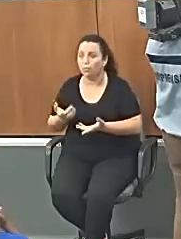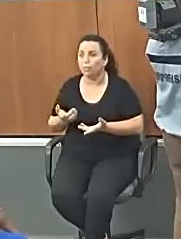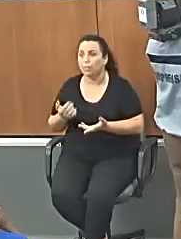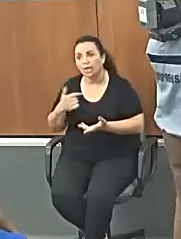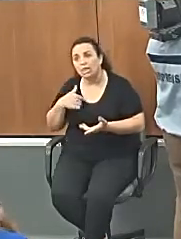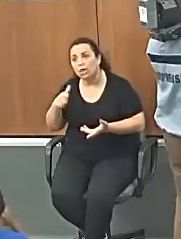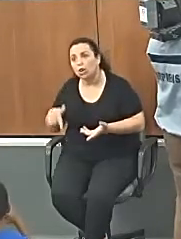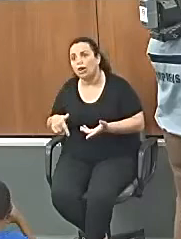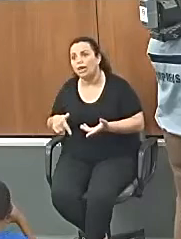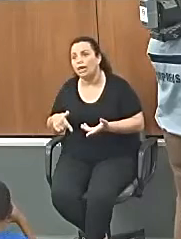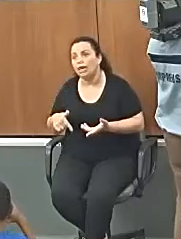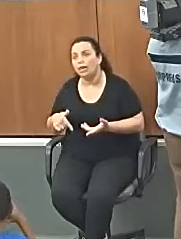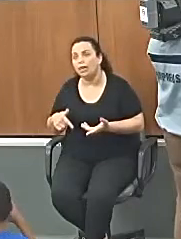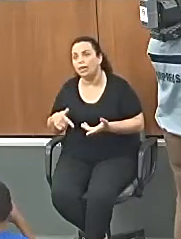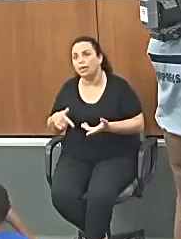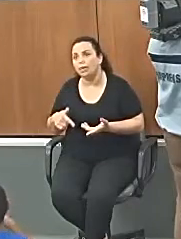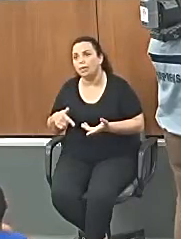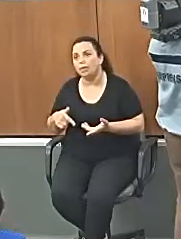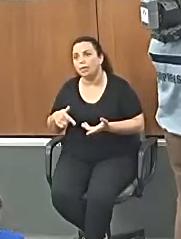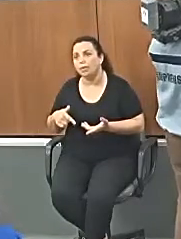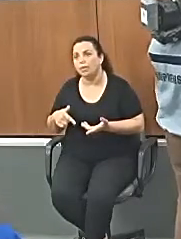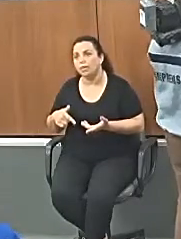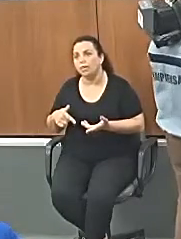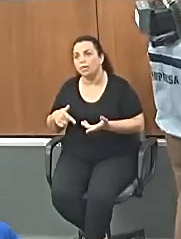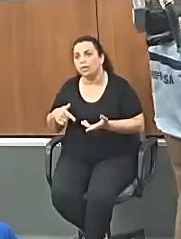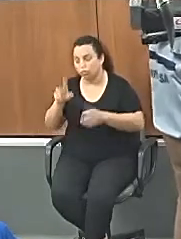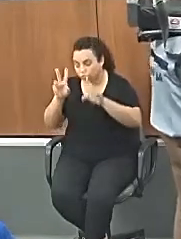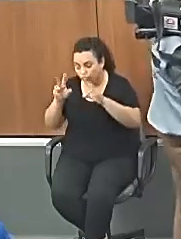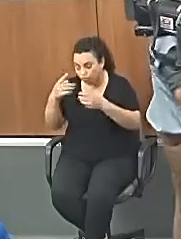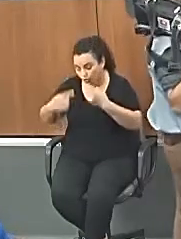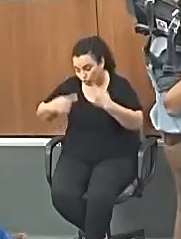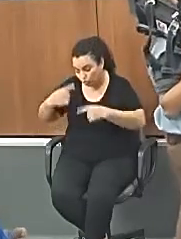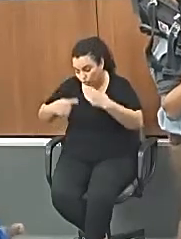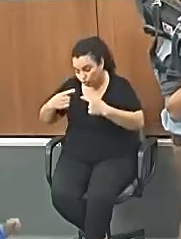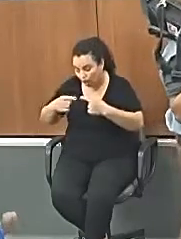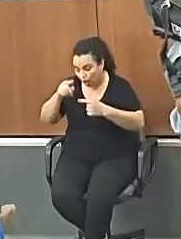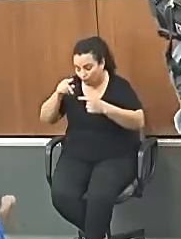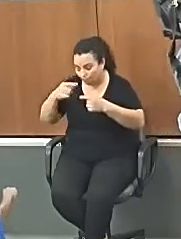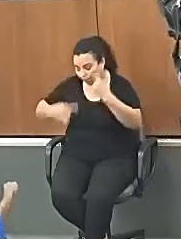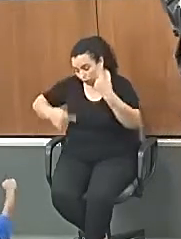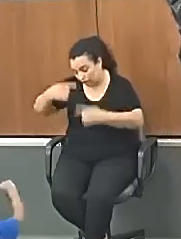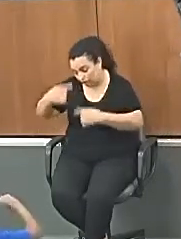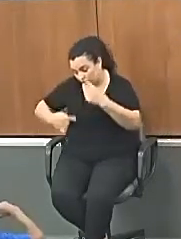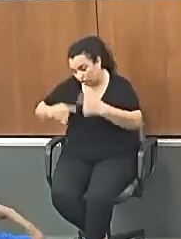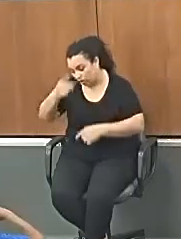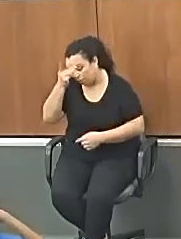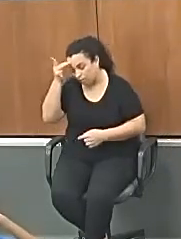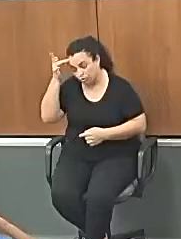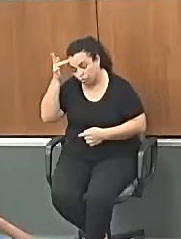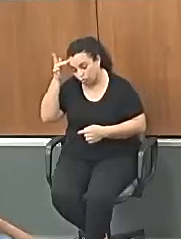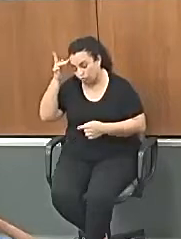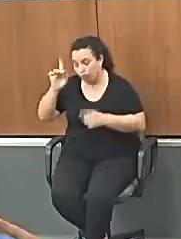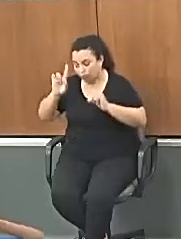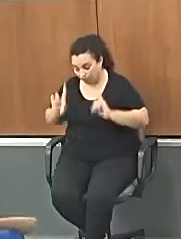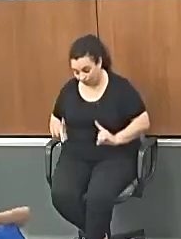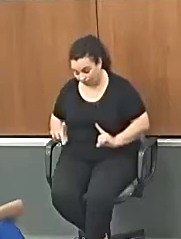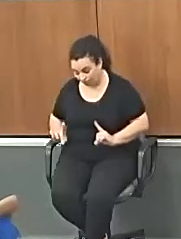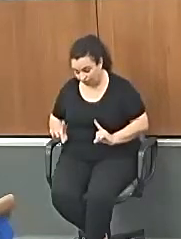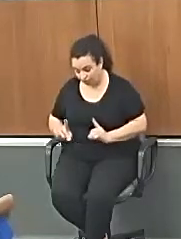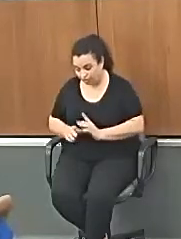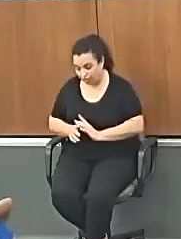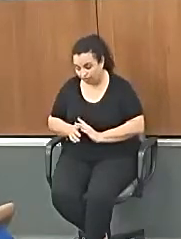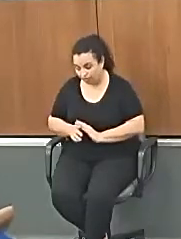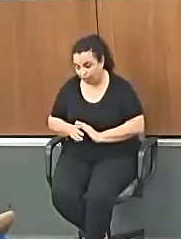vai vamos mudar nossa coordenadoria de políticas depois estadual de políticas para pessoas com deficiência ea